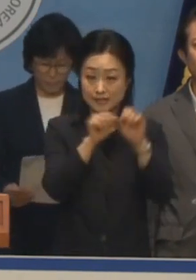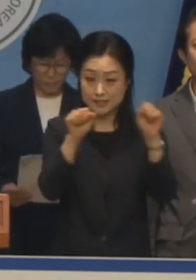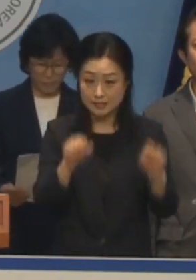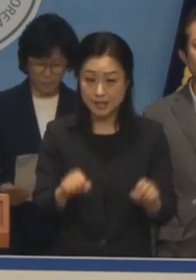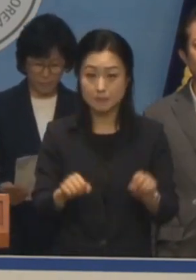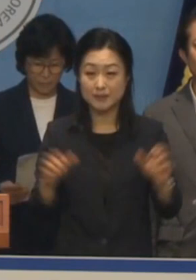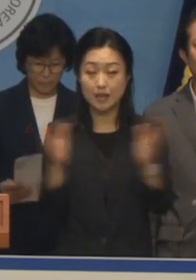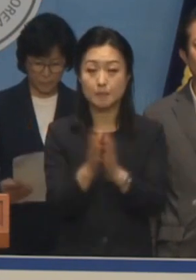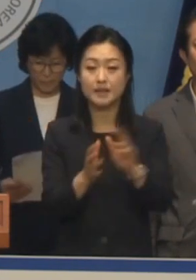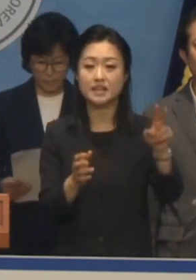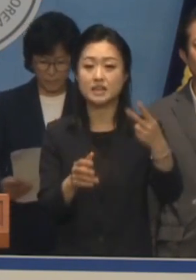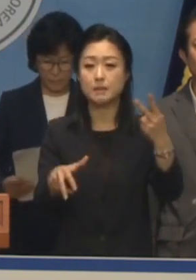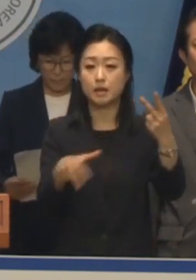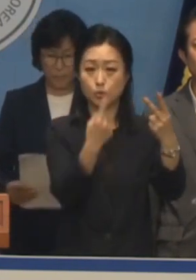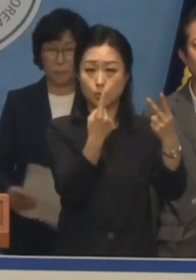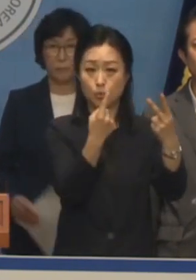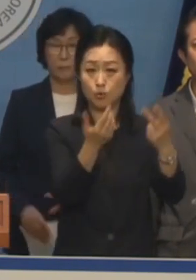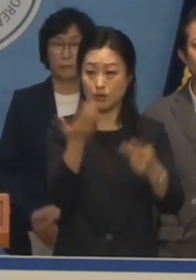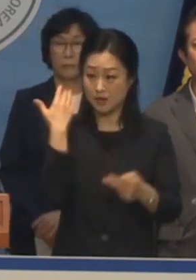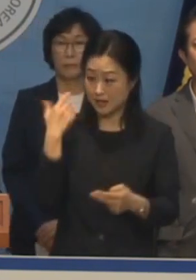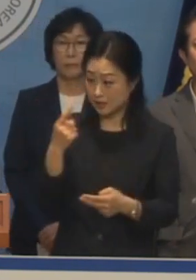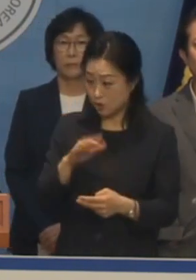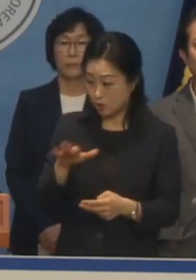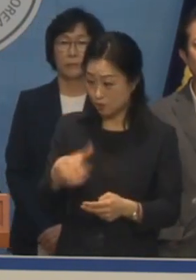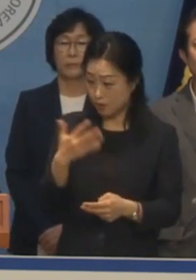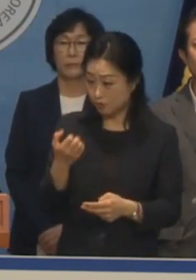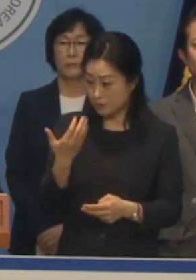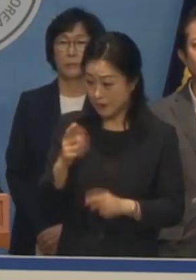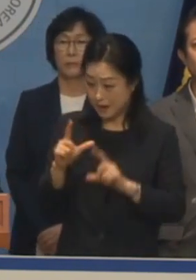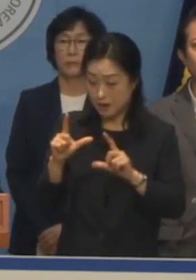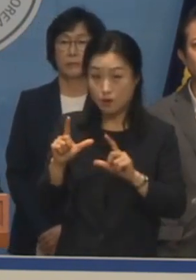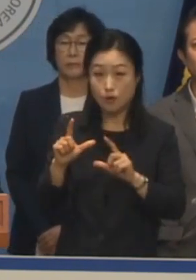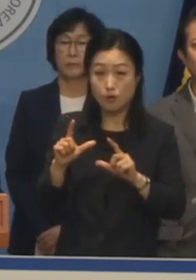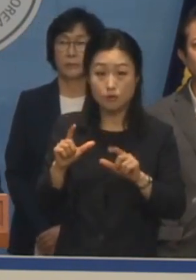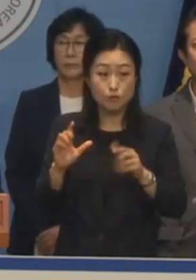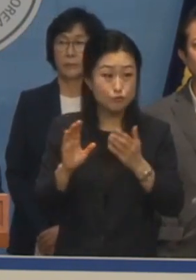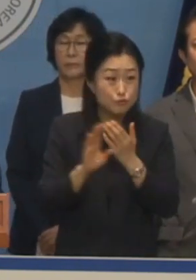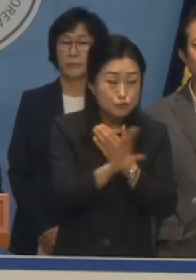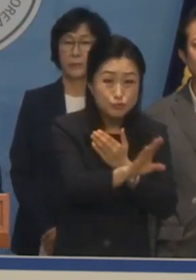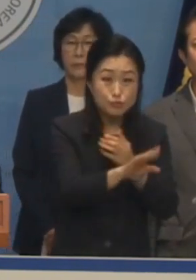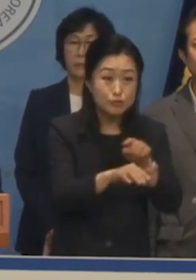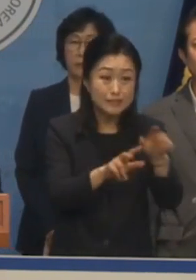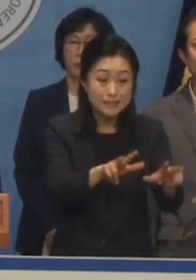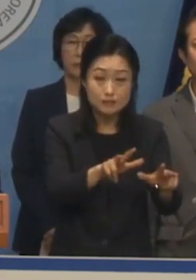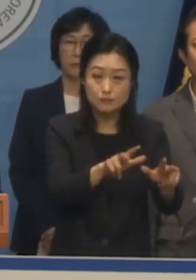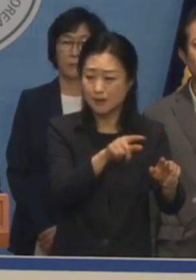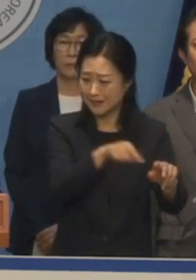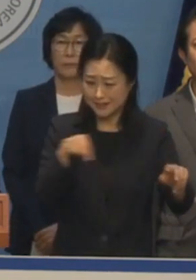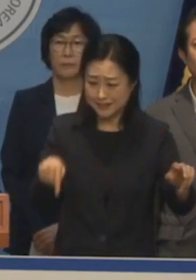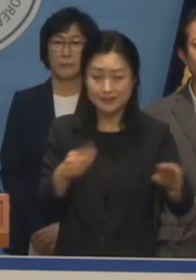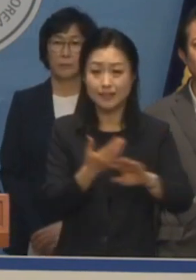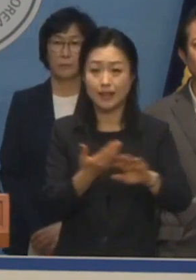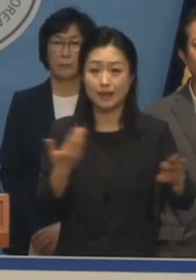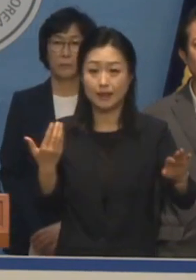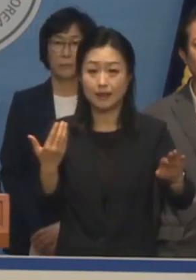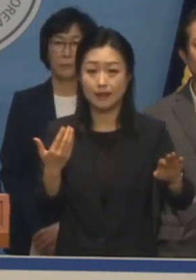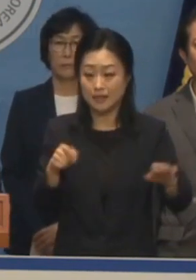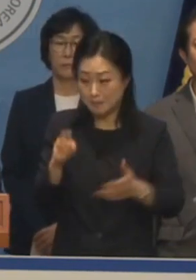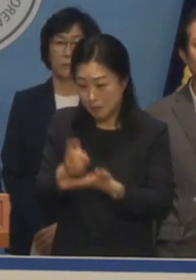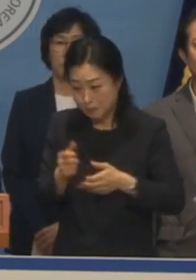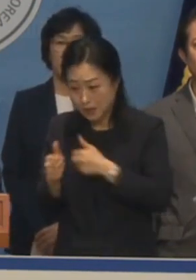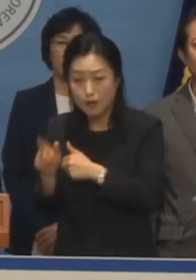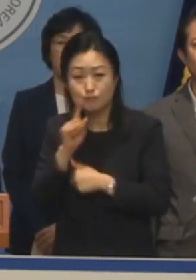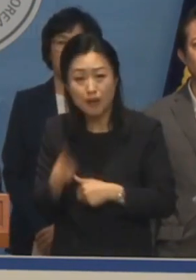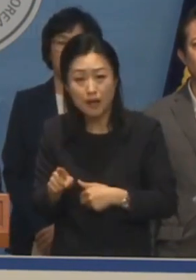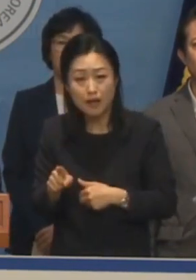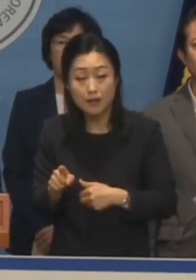시장인데 1998년 규모의 몇 배입니까 도대체? 게다가 온라인 쇼핑몰 같은 가맹점,